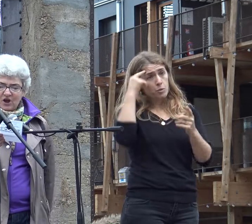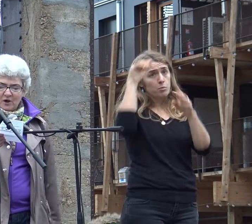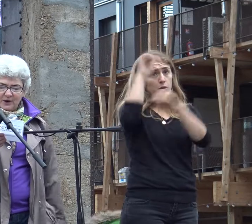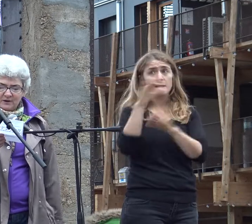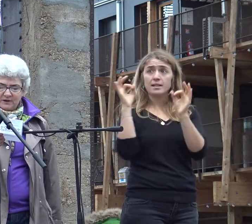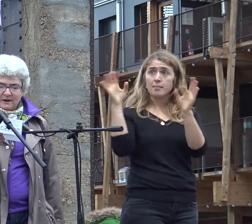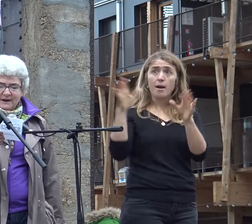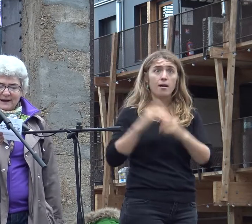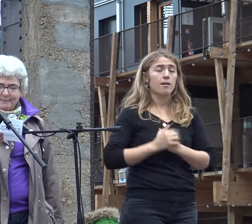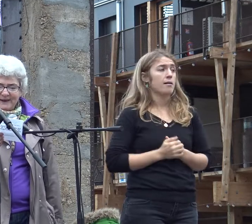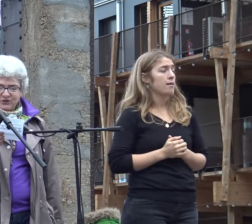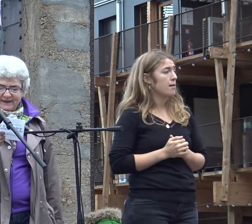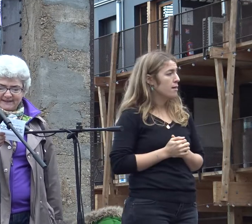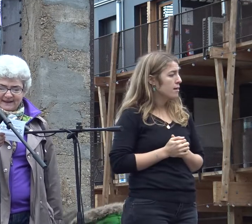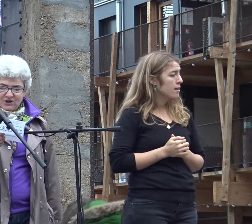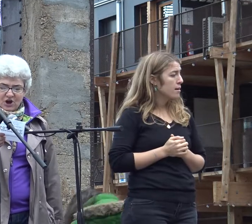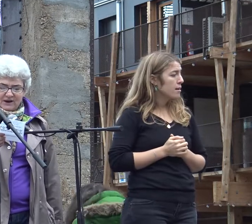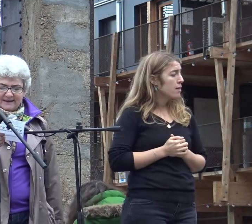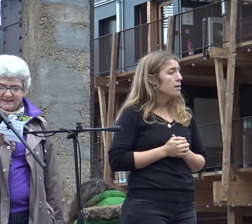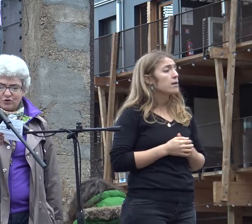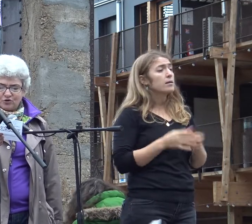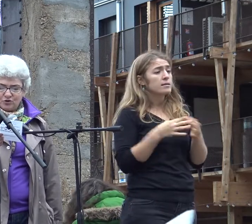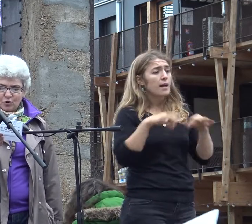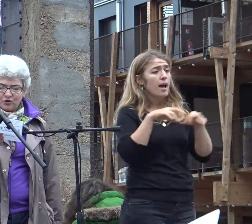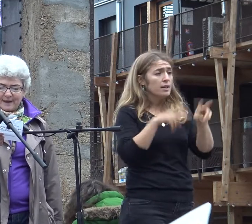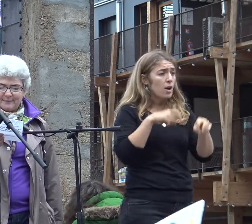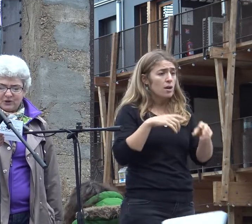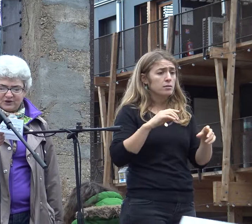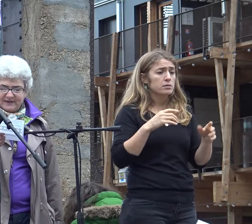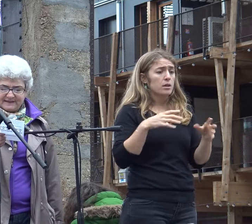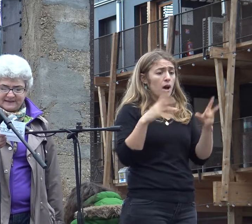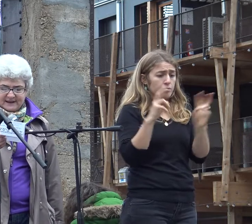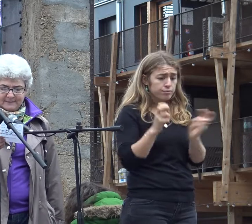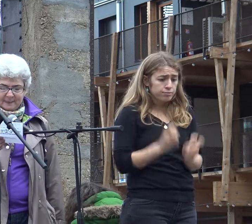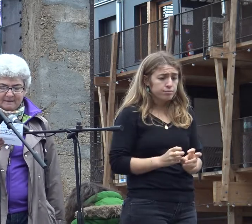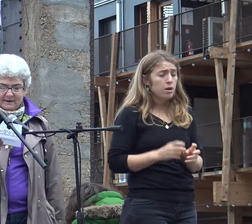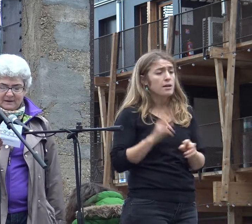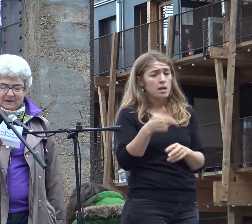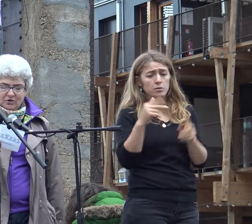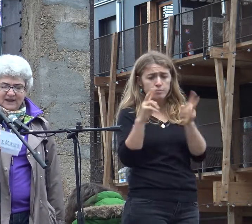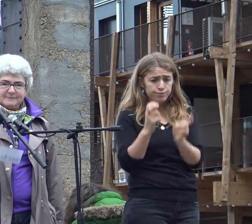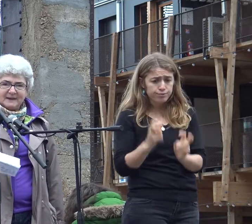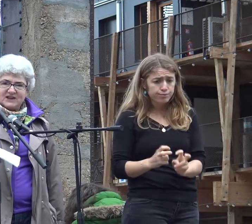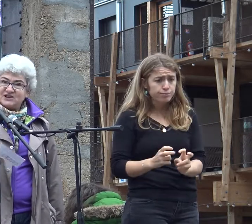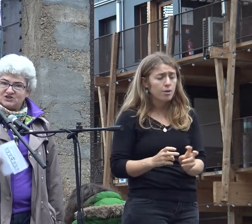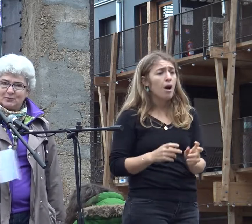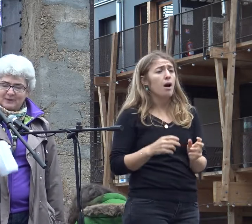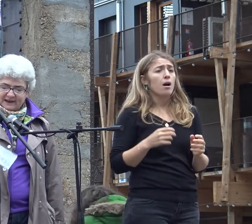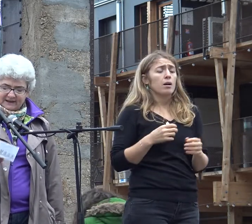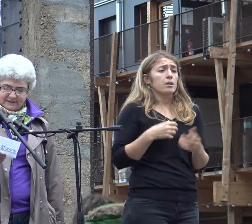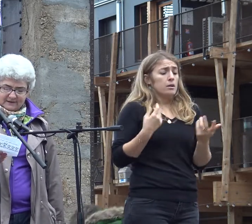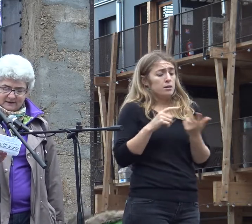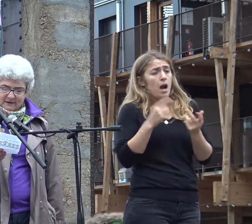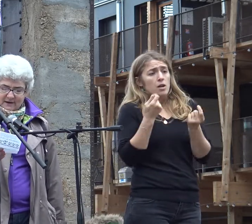Stoppons ensemble la perte de terres agricoles, la destruction de la biodiversité, le gaspillage d'argent